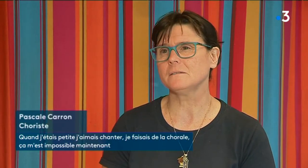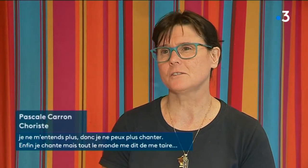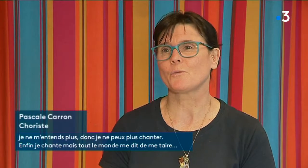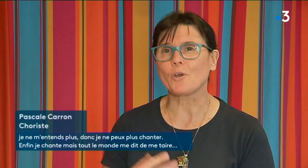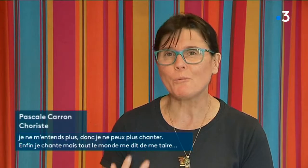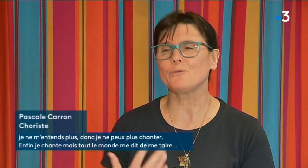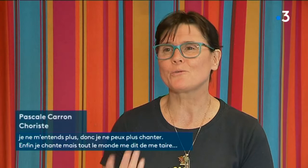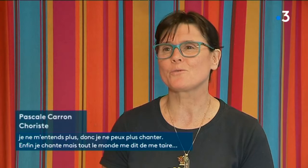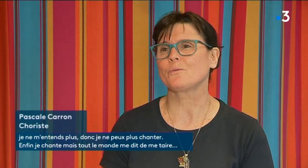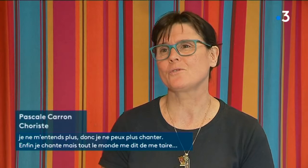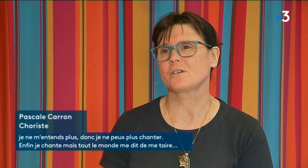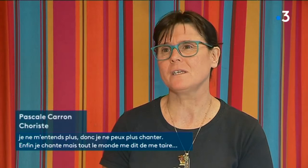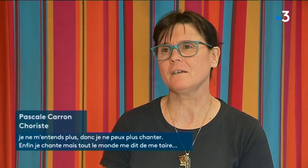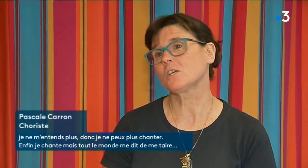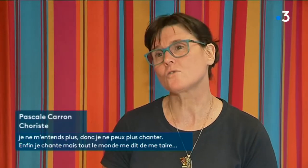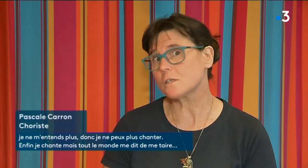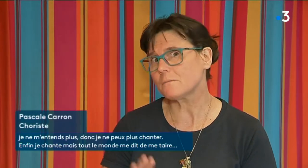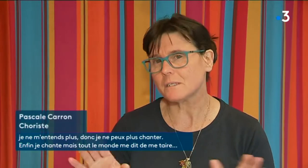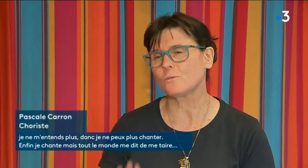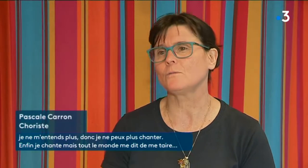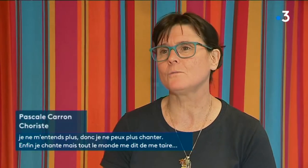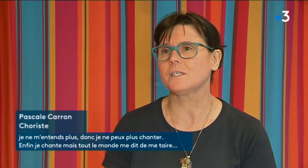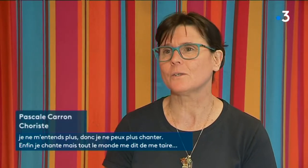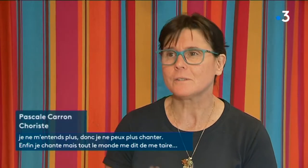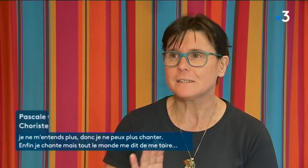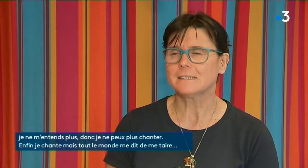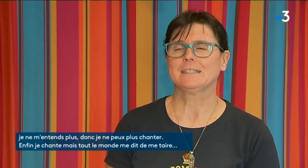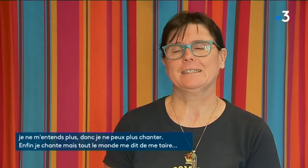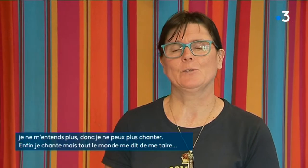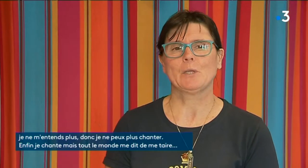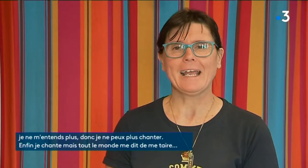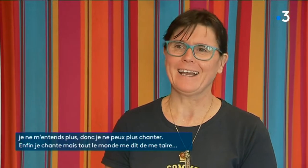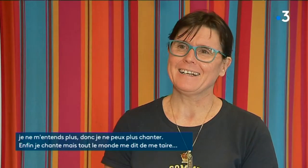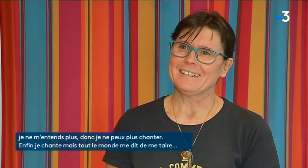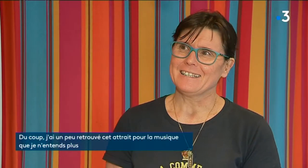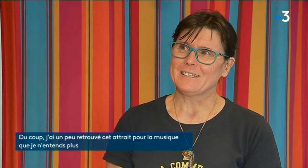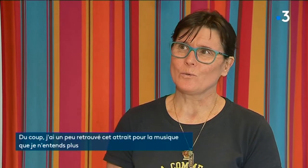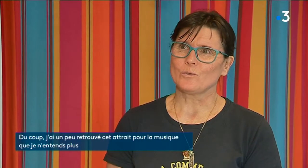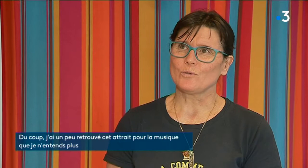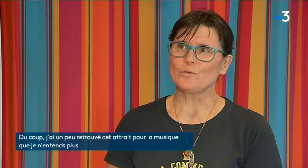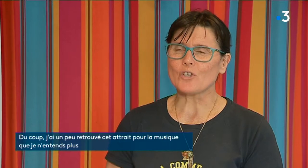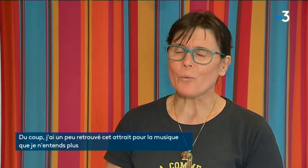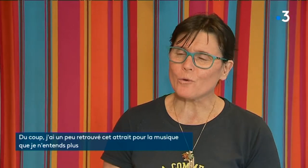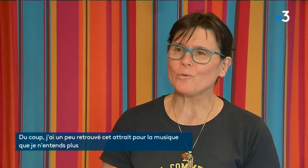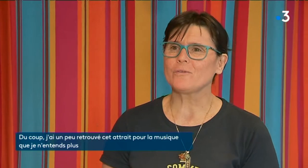Je m'entends plus, donc je peux plus chanter. Enfin, je chante, mais tout le monde me dit de me taire. Donc du coup, j'ai un peu retrouvé